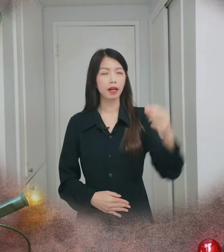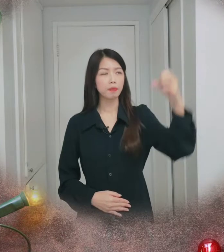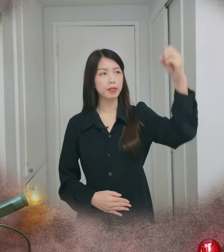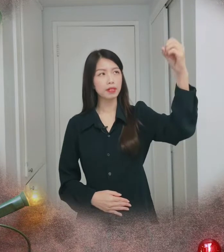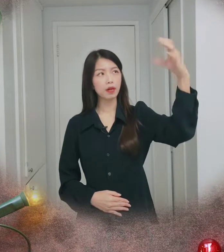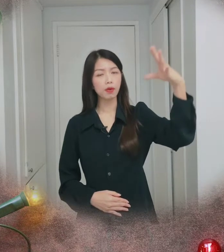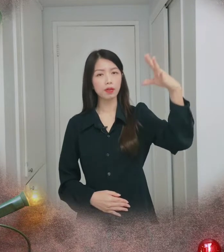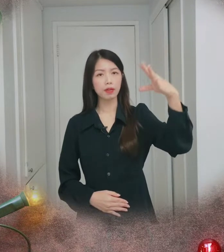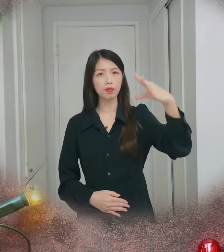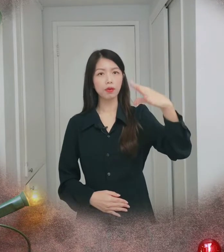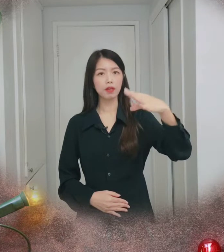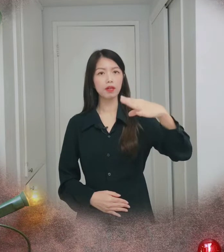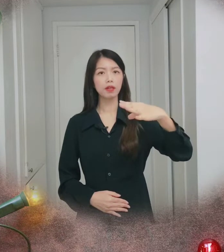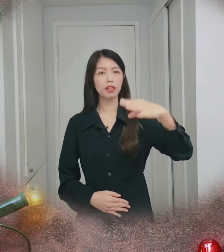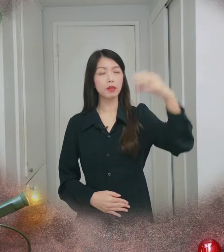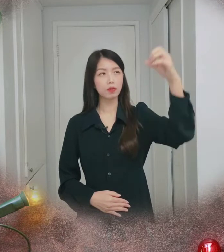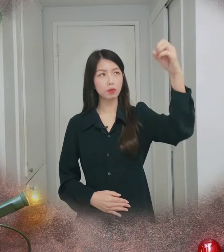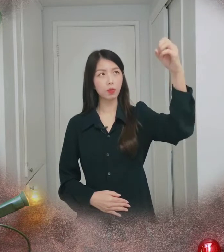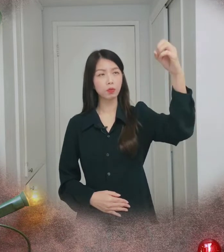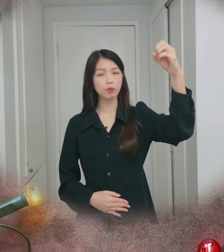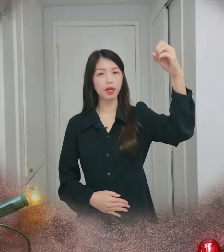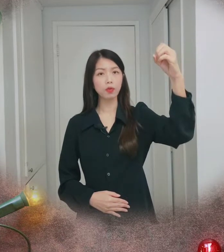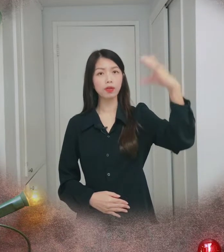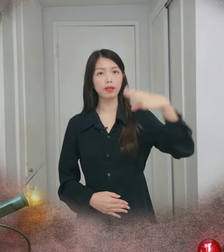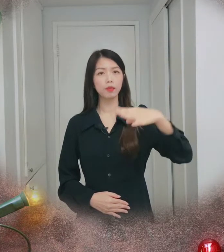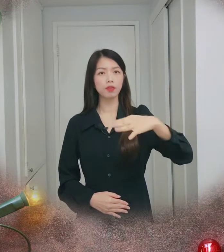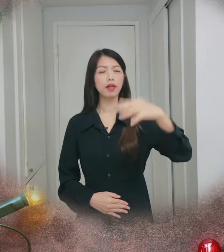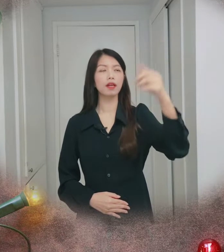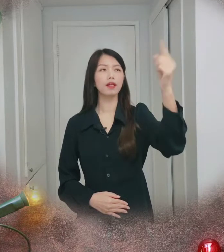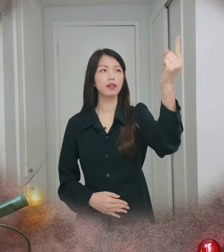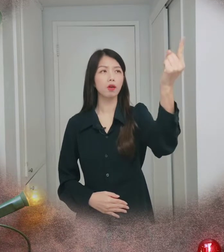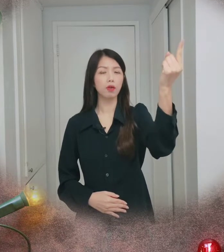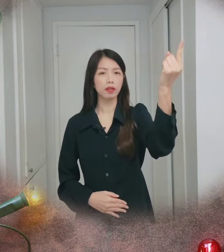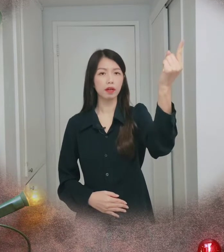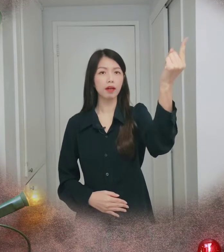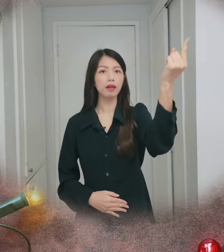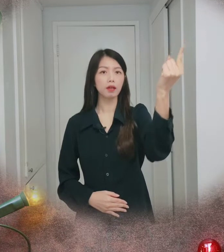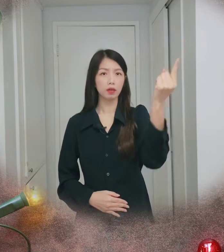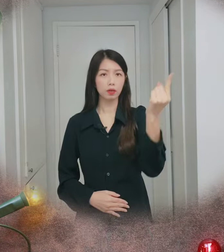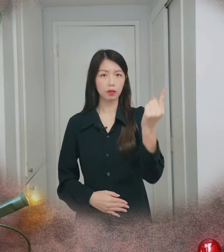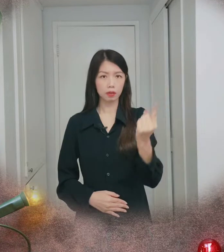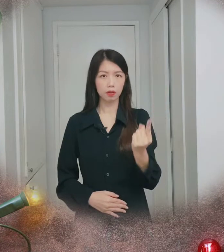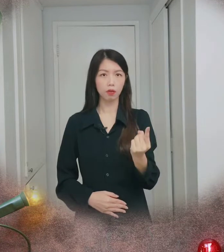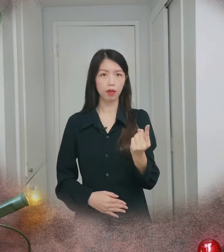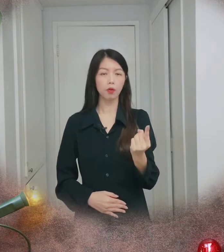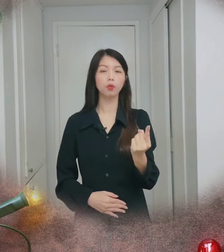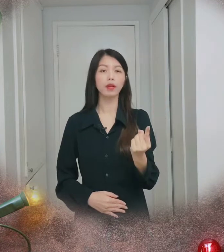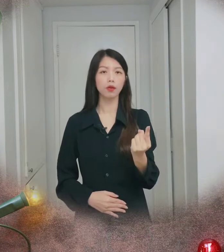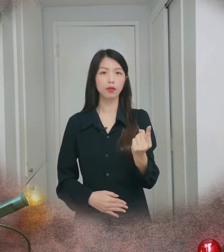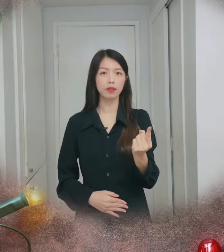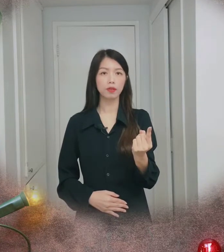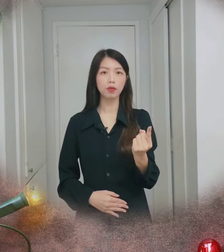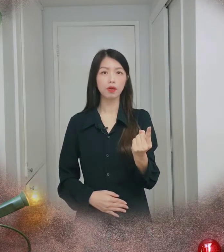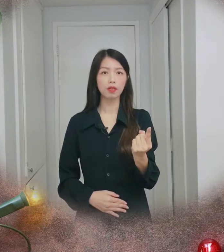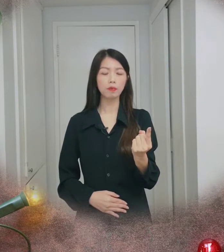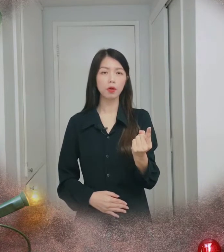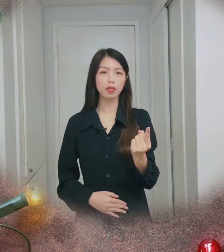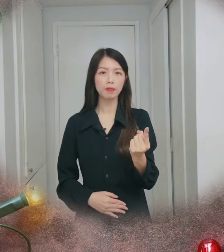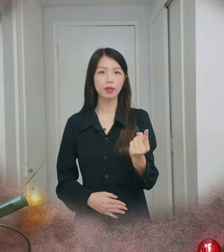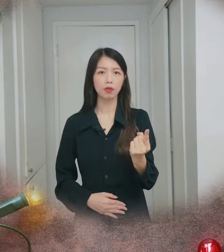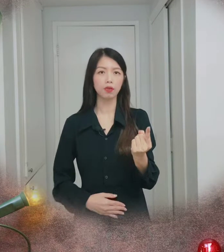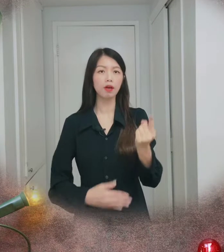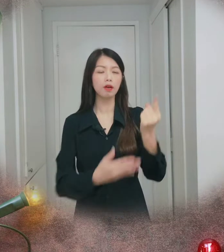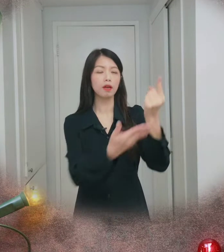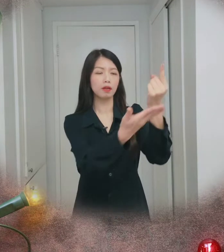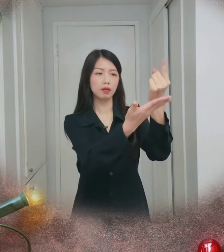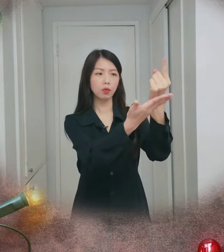근데 아까 빛이라고 한 뜻의 수어를 이쪽 부분에 해줬기 때문에 여기다가 이렇게 오다라고 한 뜻의 수어를